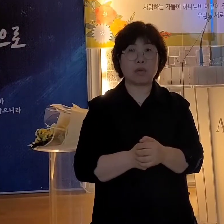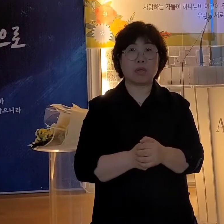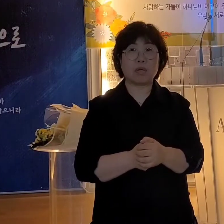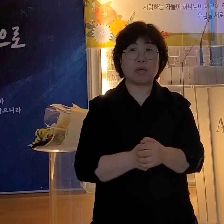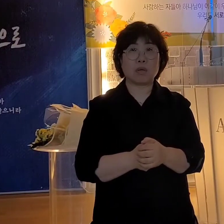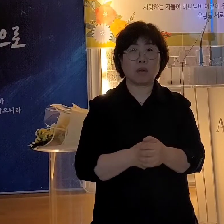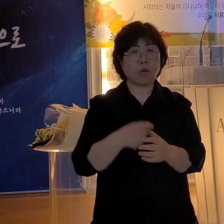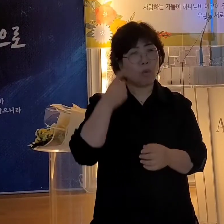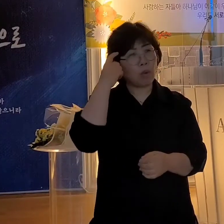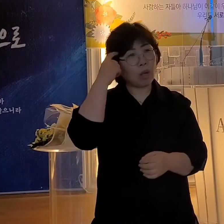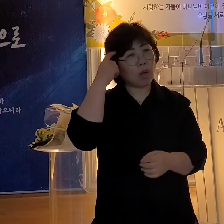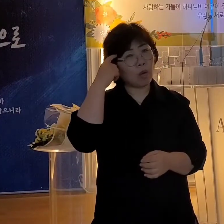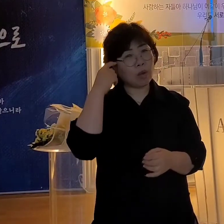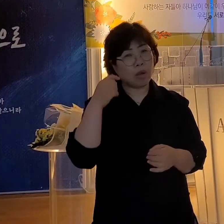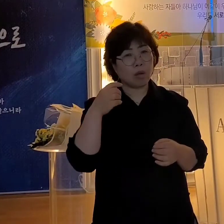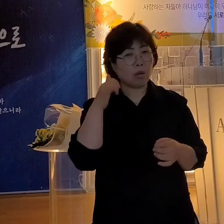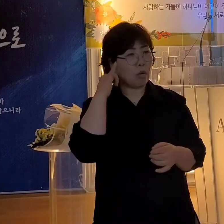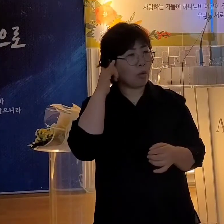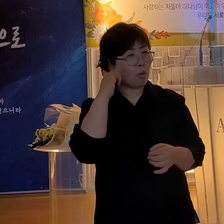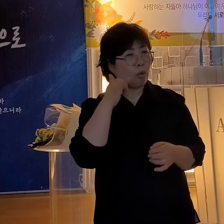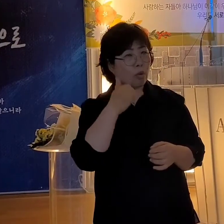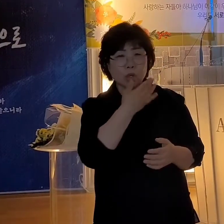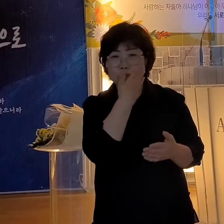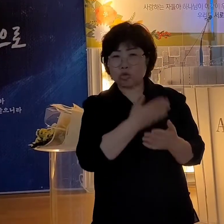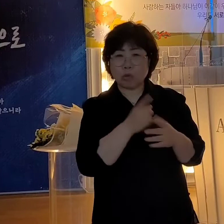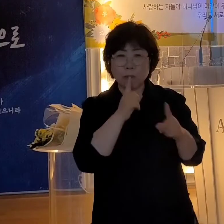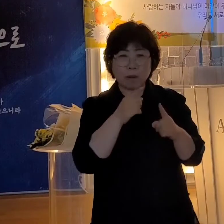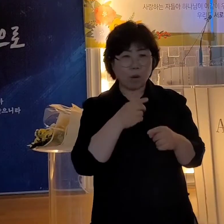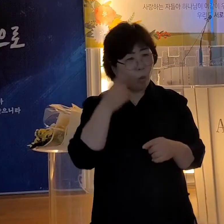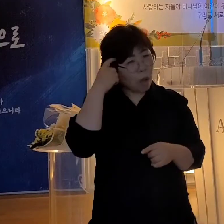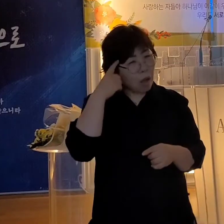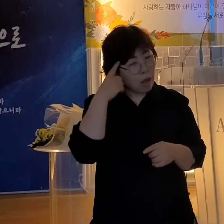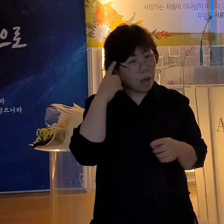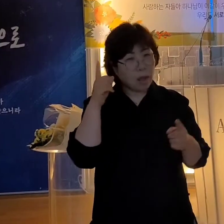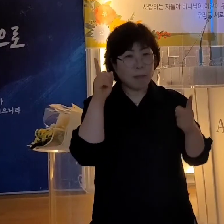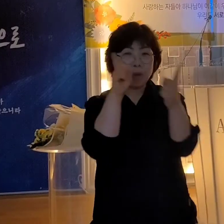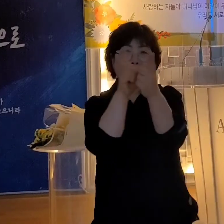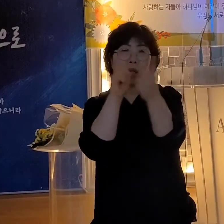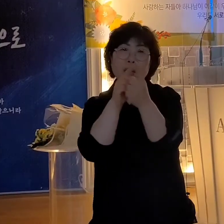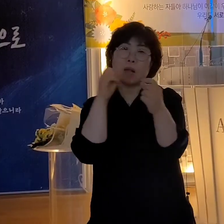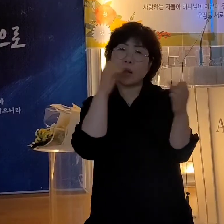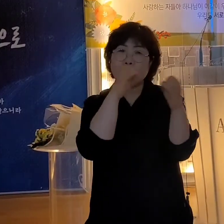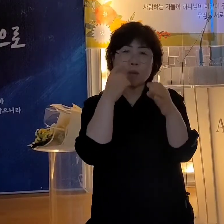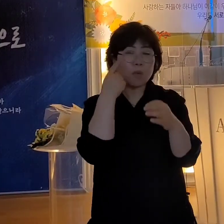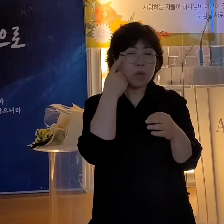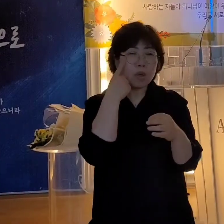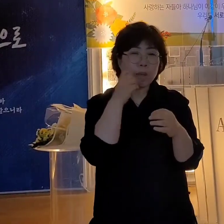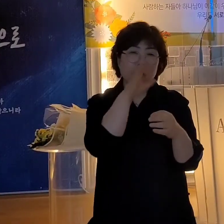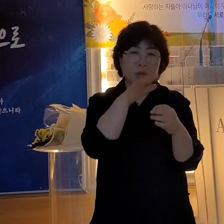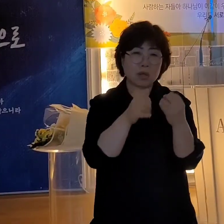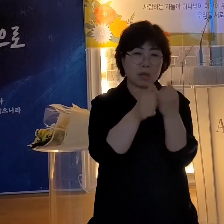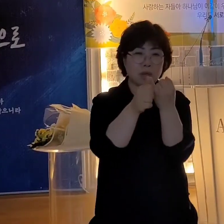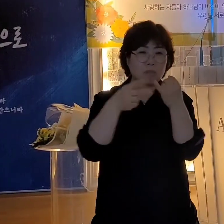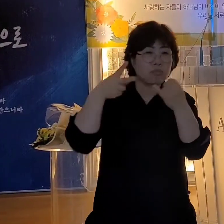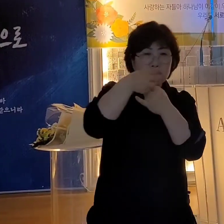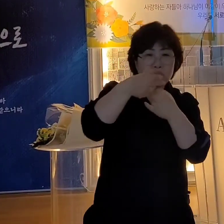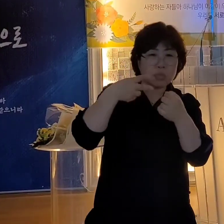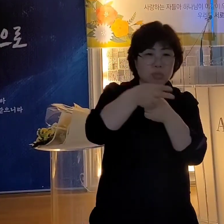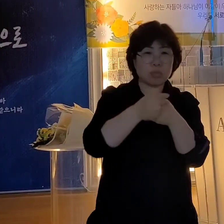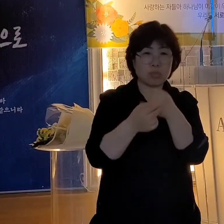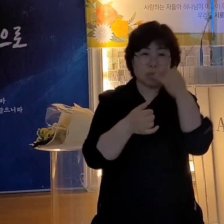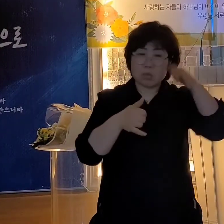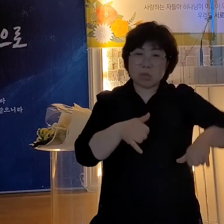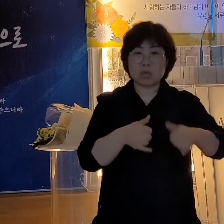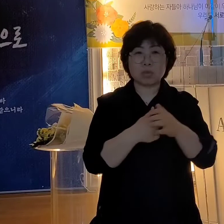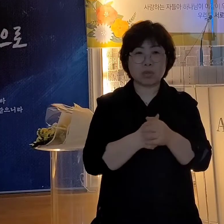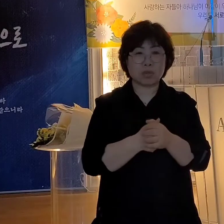아니 이 사람아 중요한 얘기를 어떻게 전화로 해? 사람 얼굴을 보고 해야지. 아니 야 여기 저같이 야몇 년, 야 이거 지금 너무하는